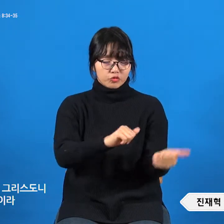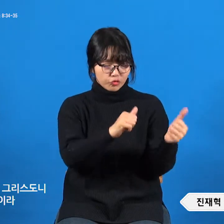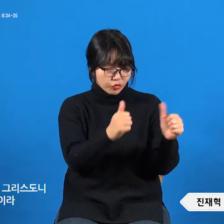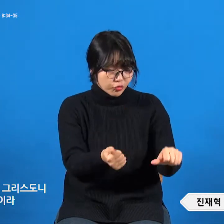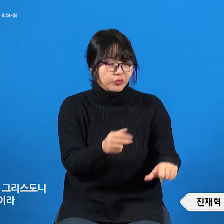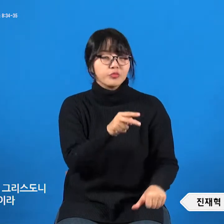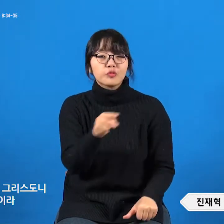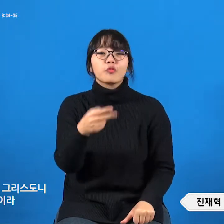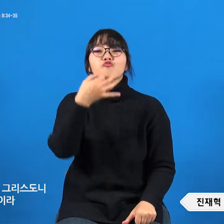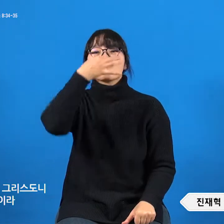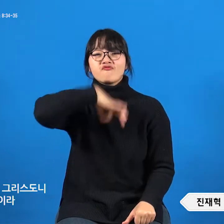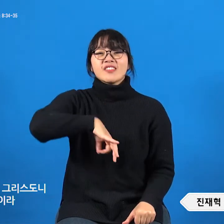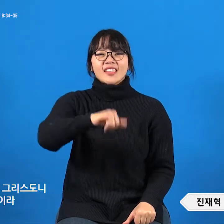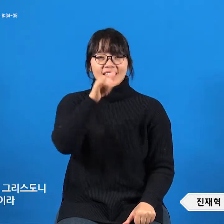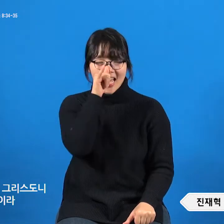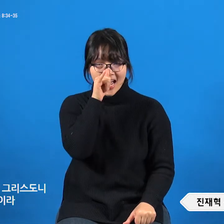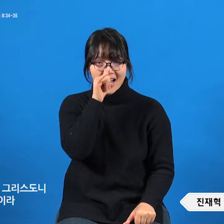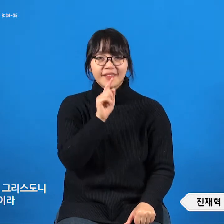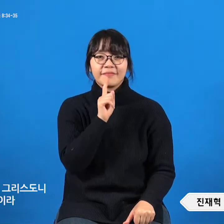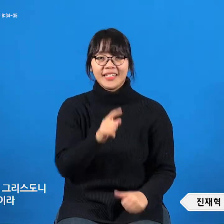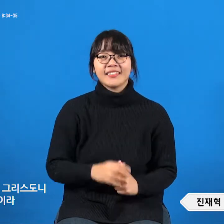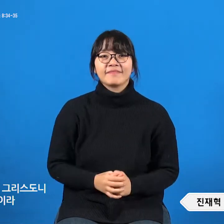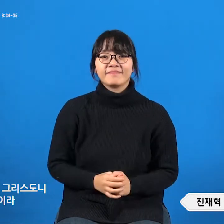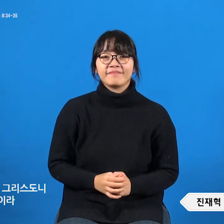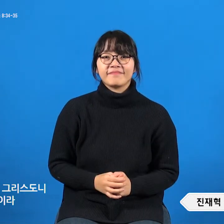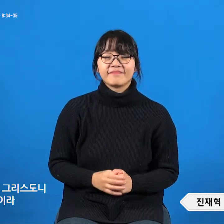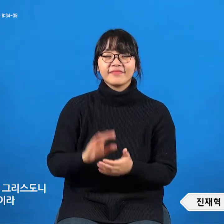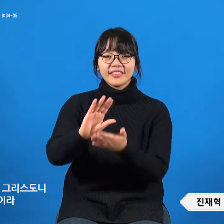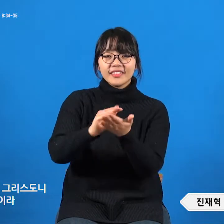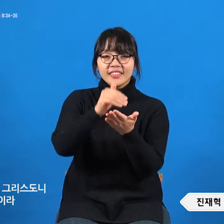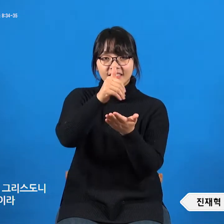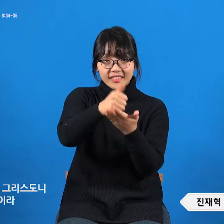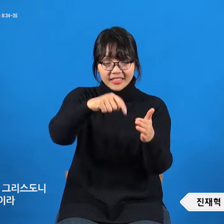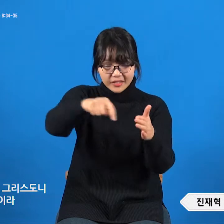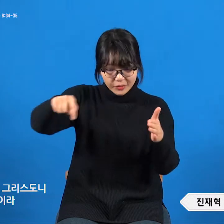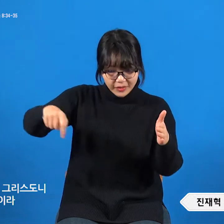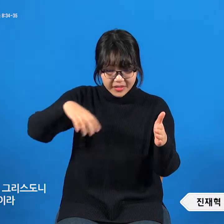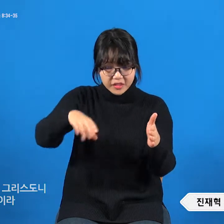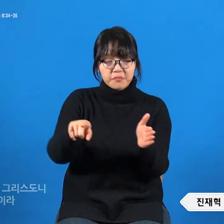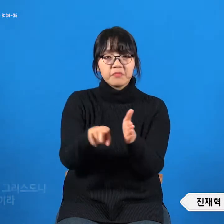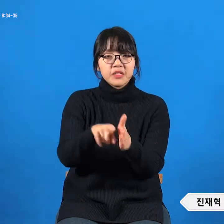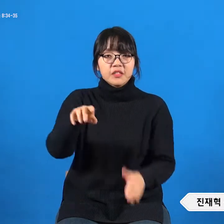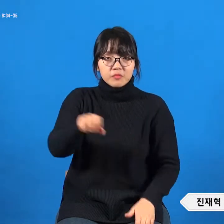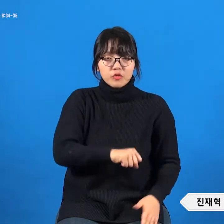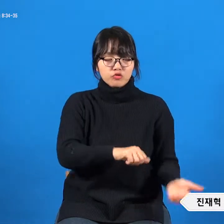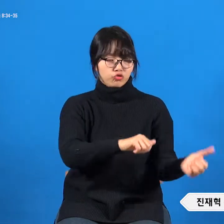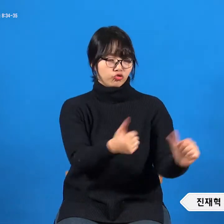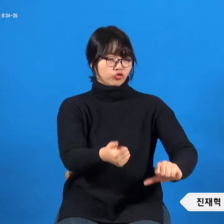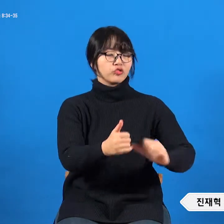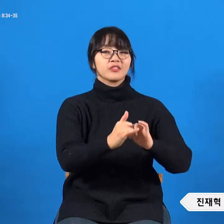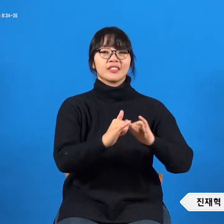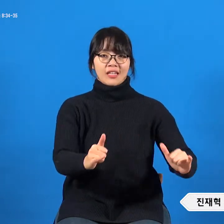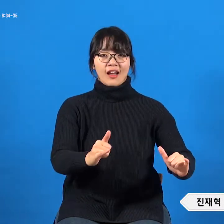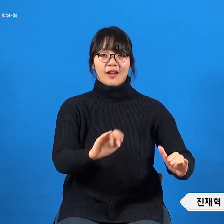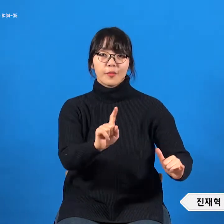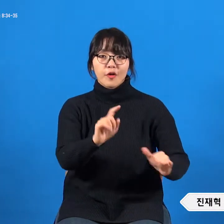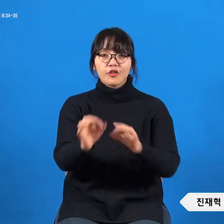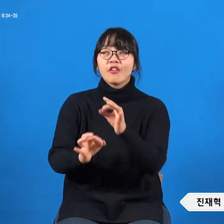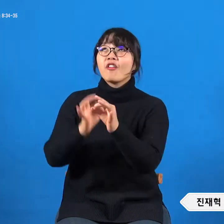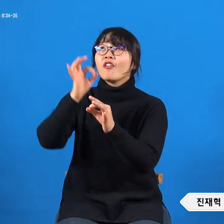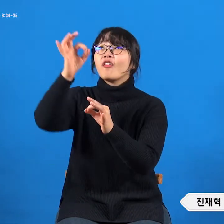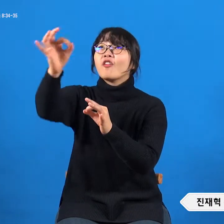것도 유익함이라 라고 말씀하시며 그리스도 안에 믿음으로 죽는 자의 영원한